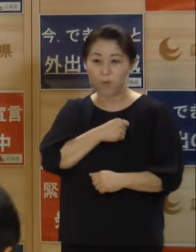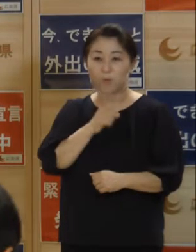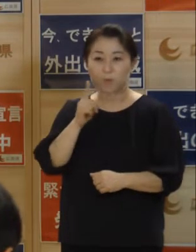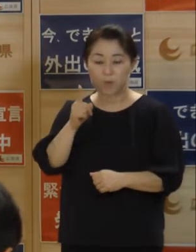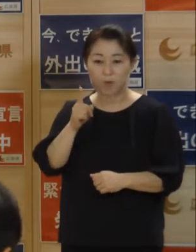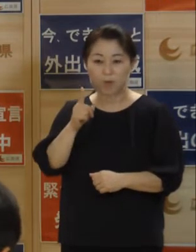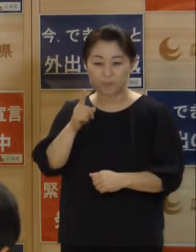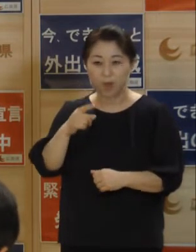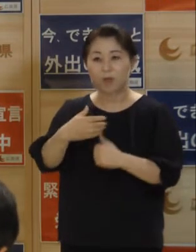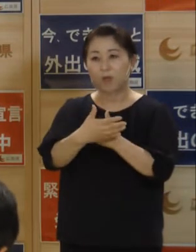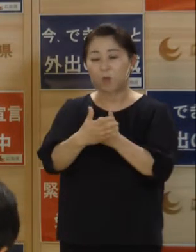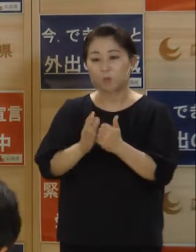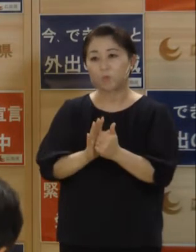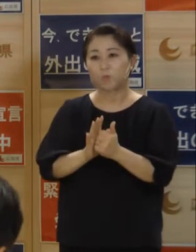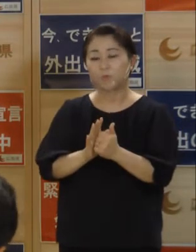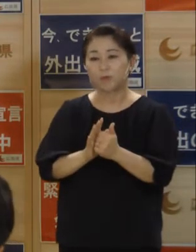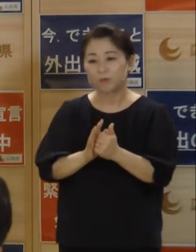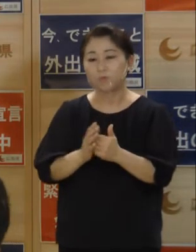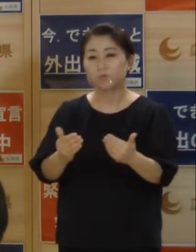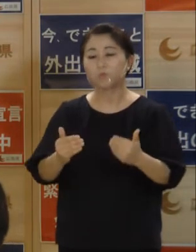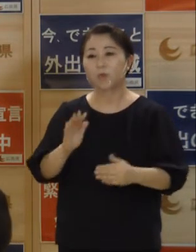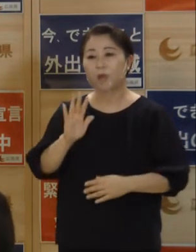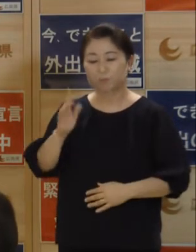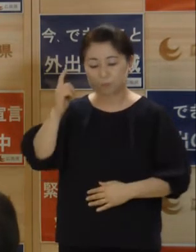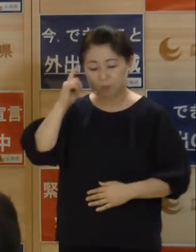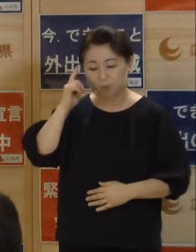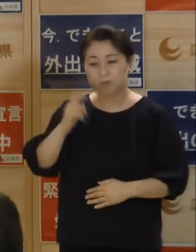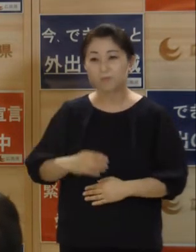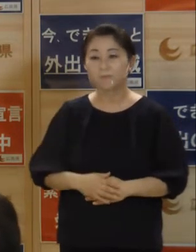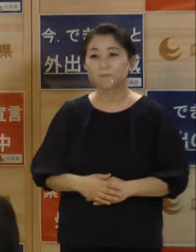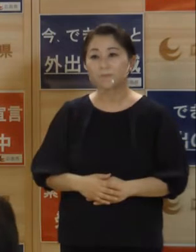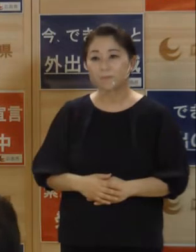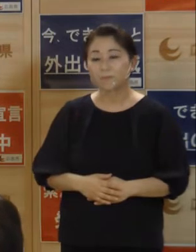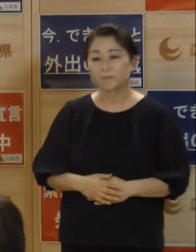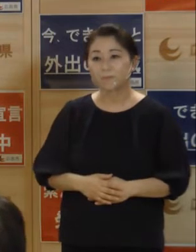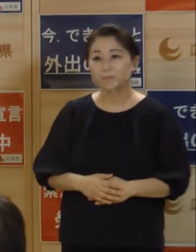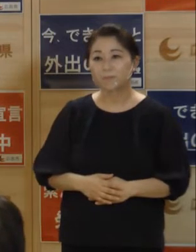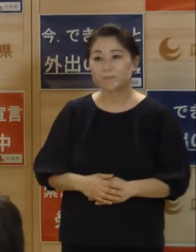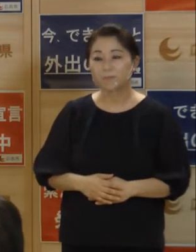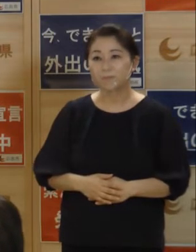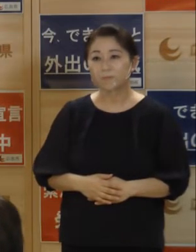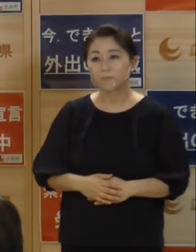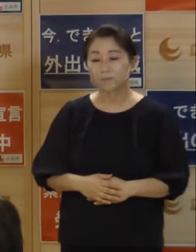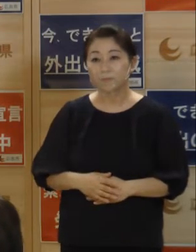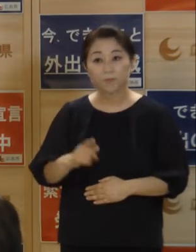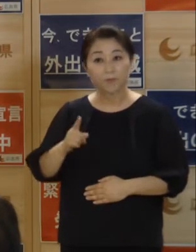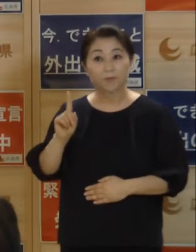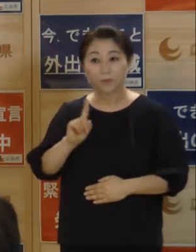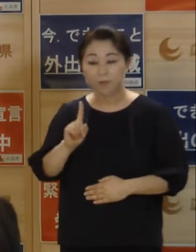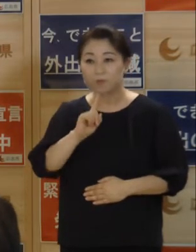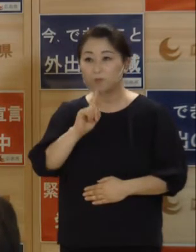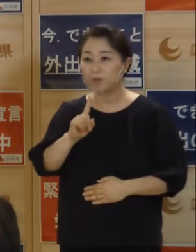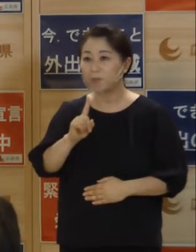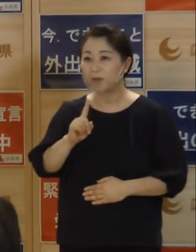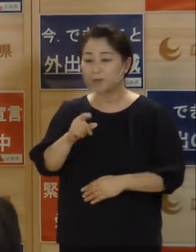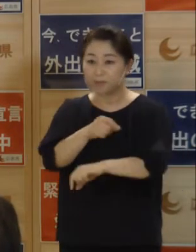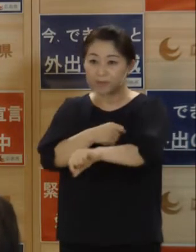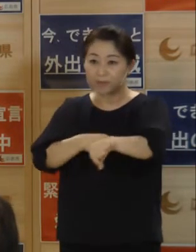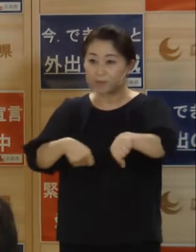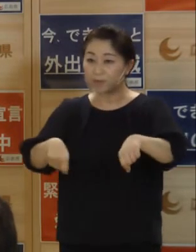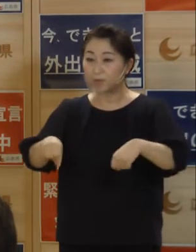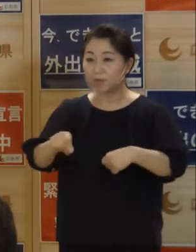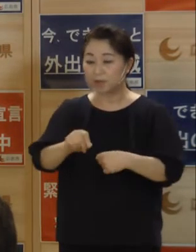りに保障される必要があるというのは、まず前提としてあると思うんですね。で、それは何かというと、まあ、逆